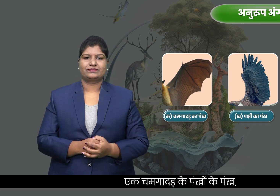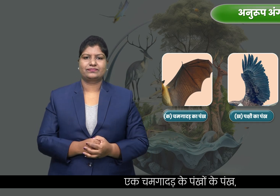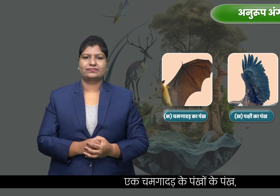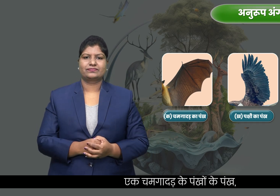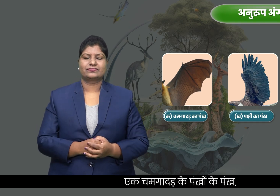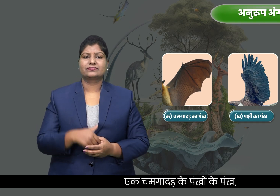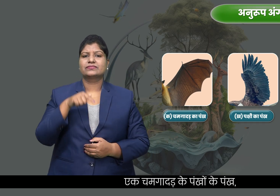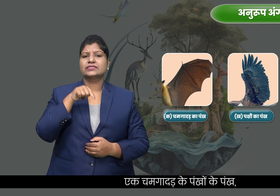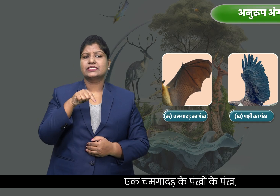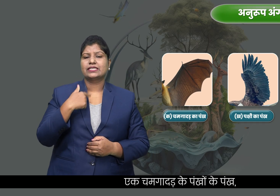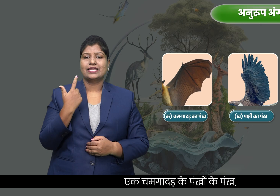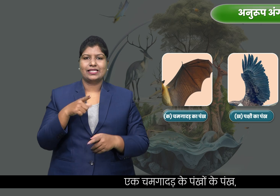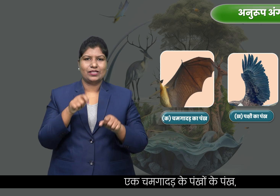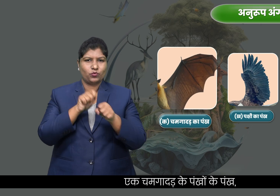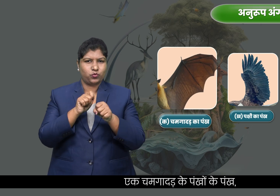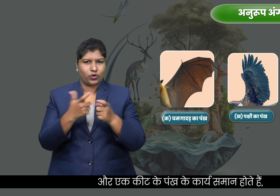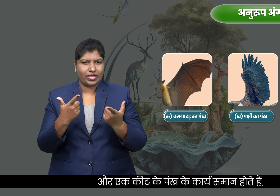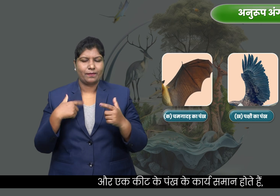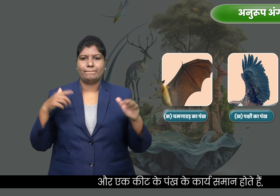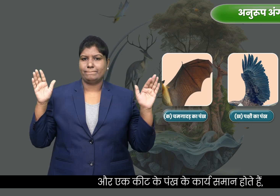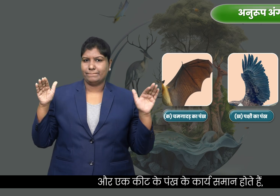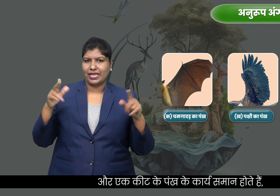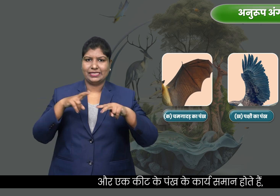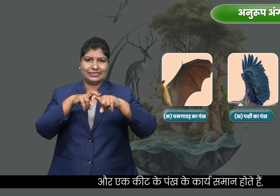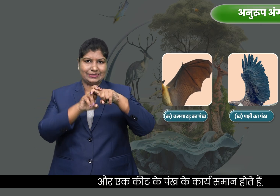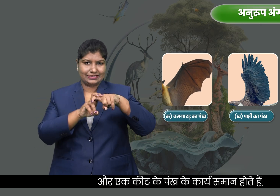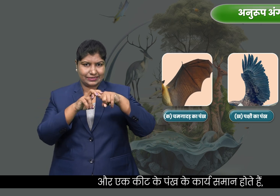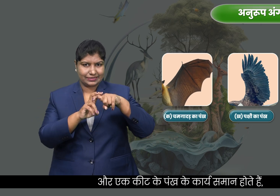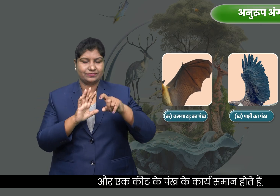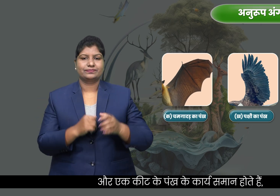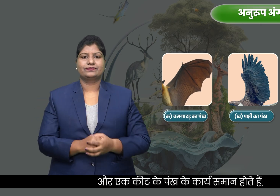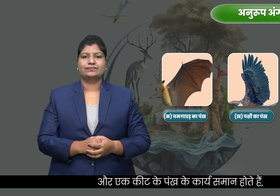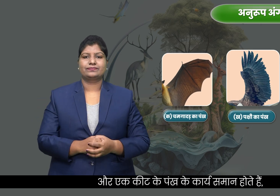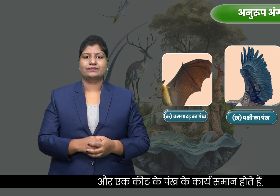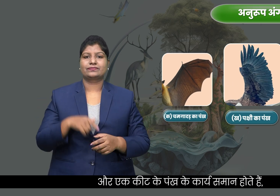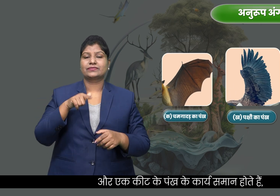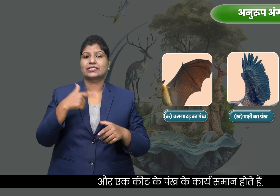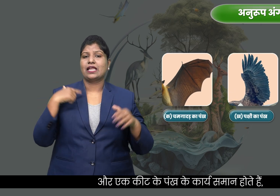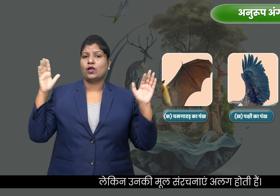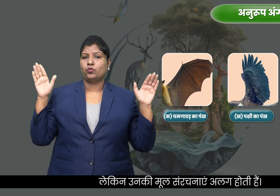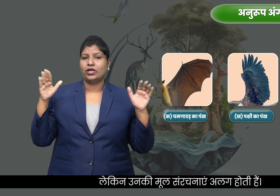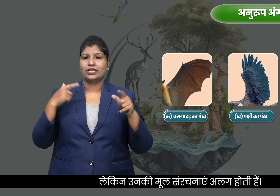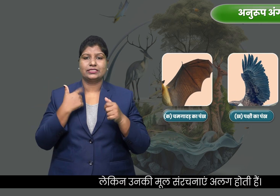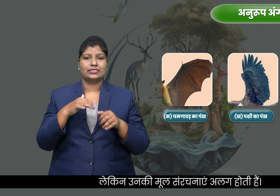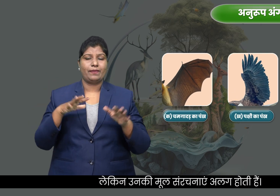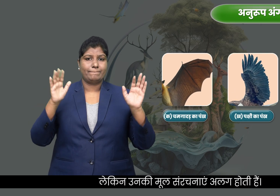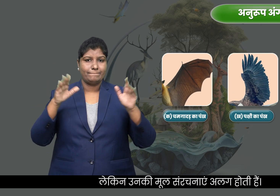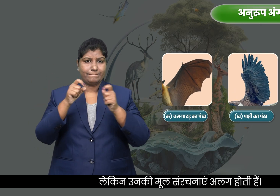एक चमगादड़ के पंखों के पंख और एक कीट के पंख के कार्य समान होते हैं, लेकिन उनकी मूल